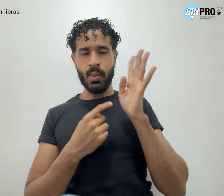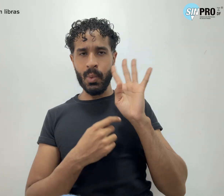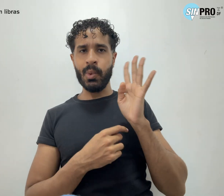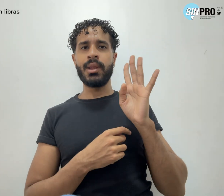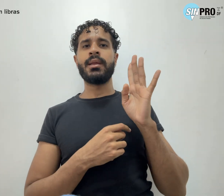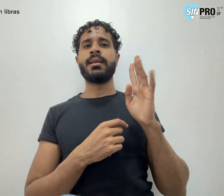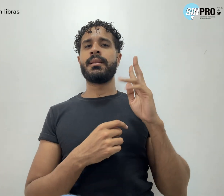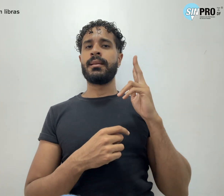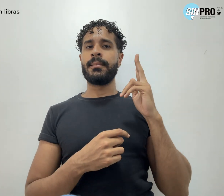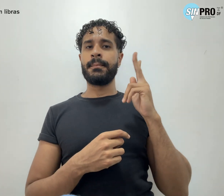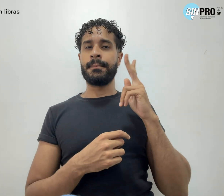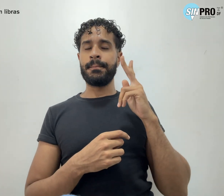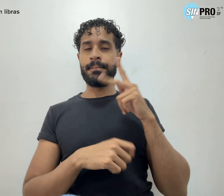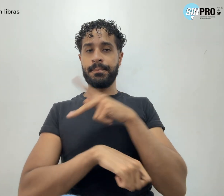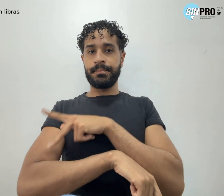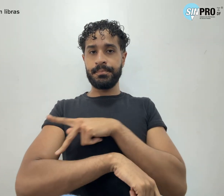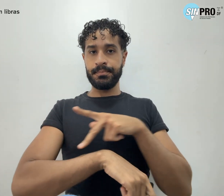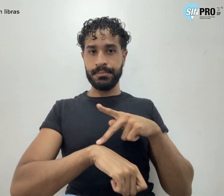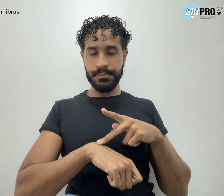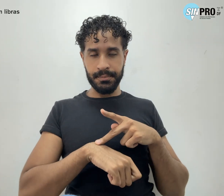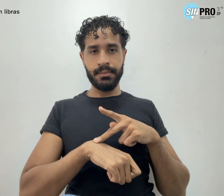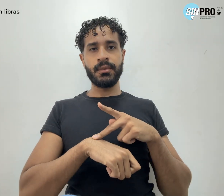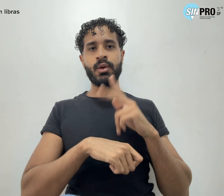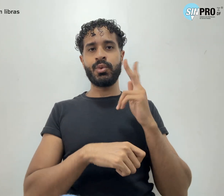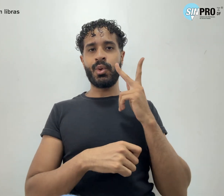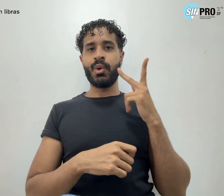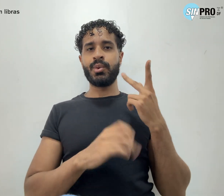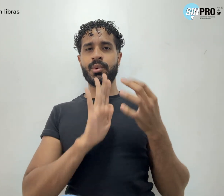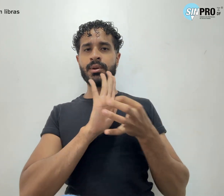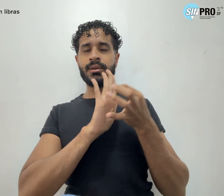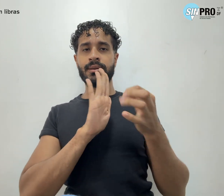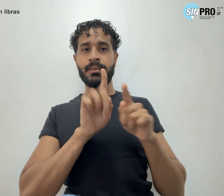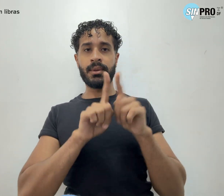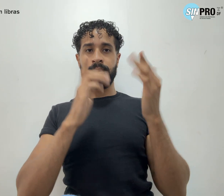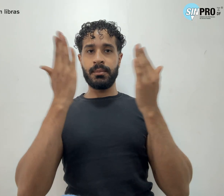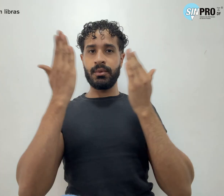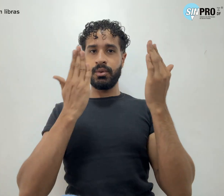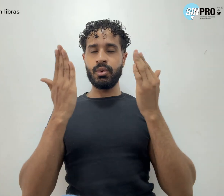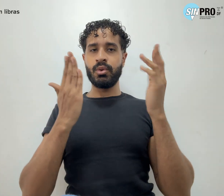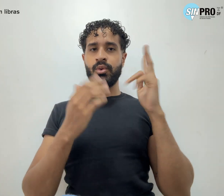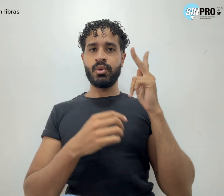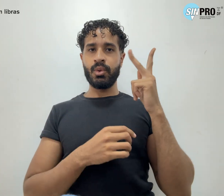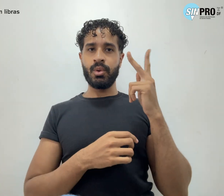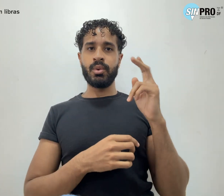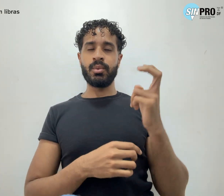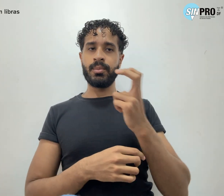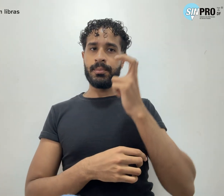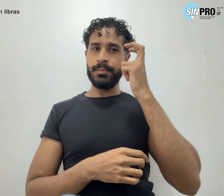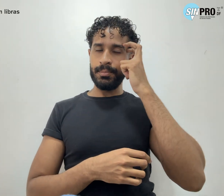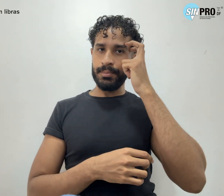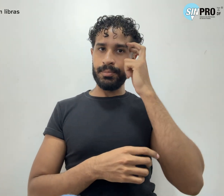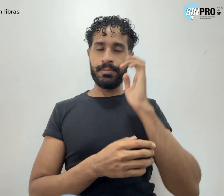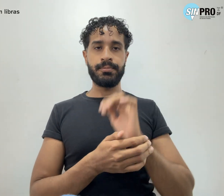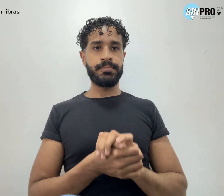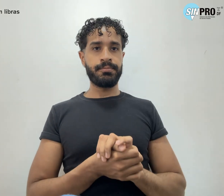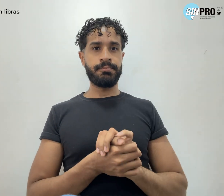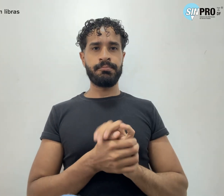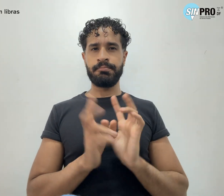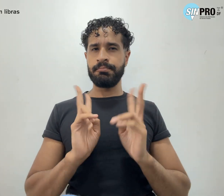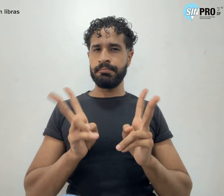pedagogia histórico-crítica e psicologia histórico-cultural. E, embora traga